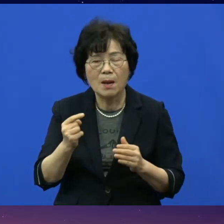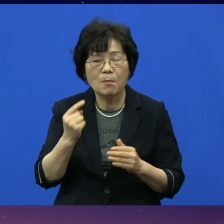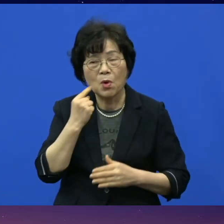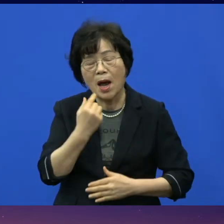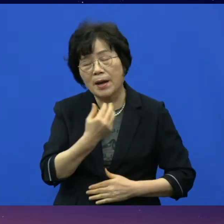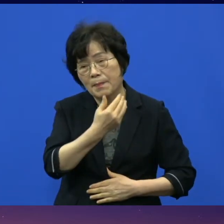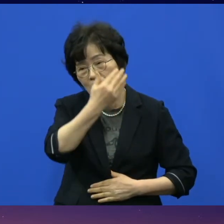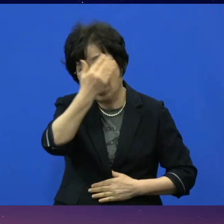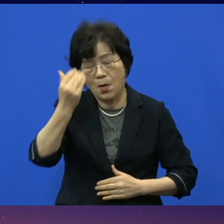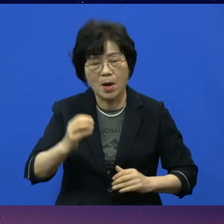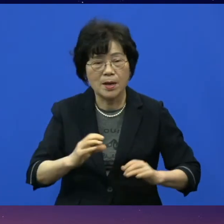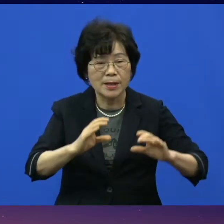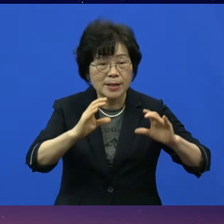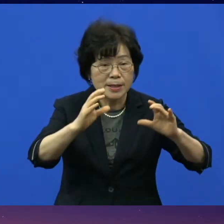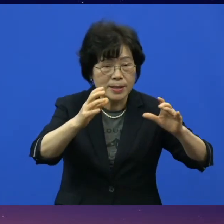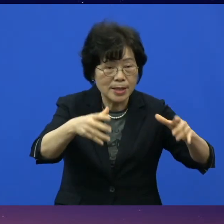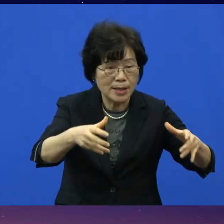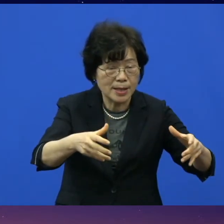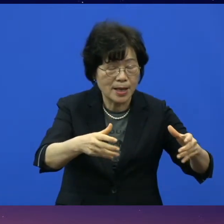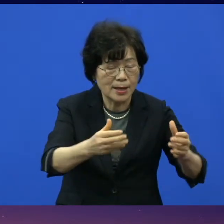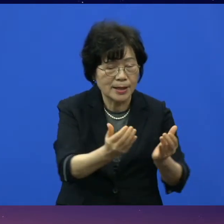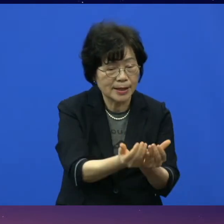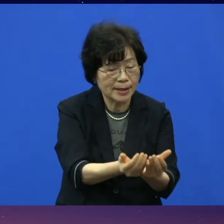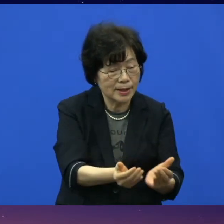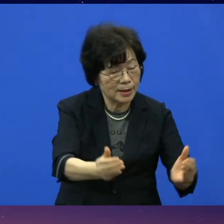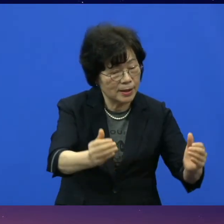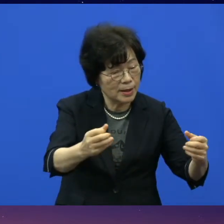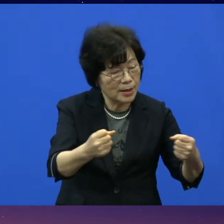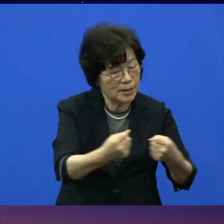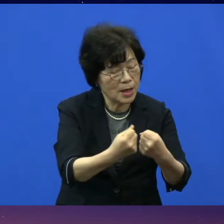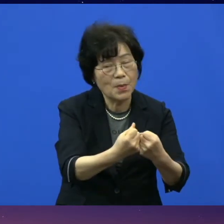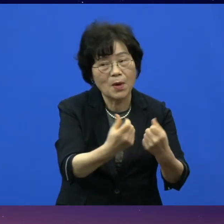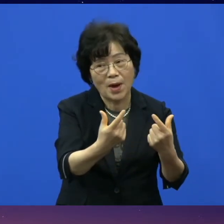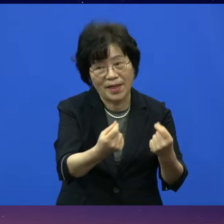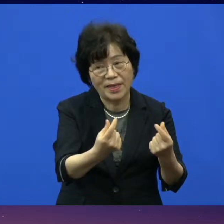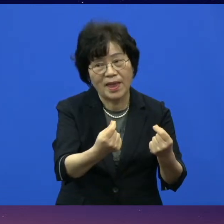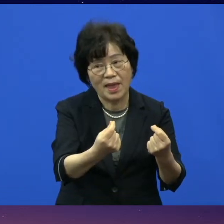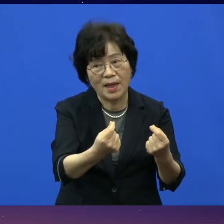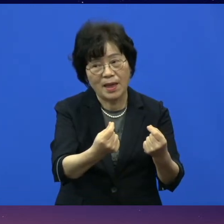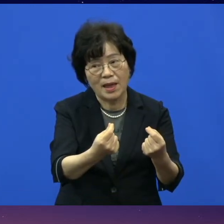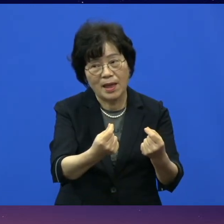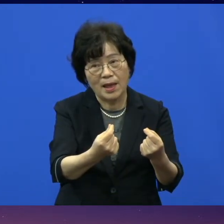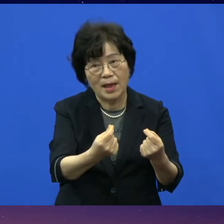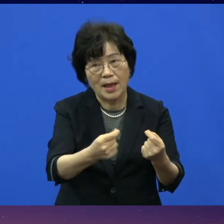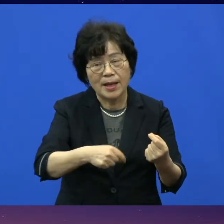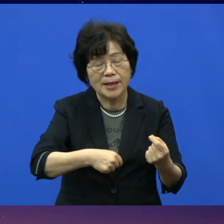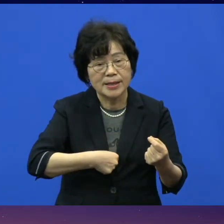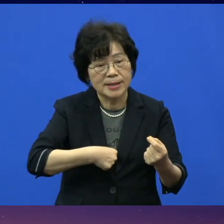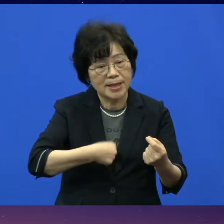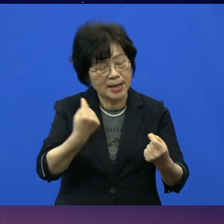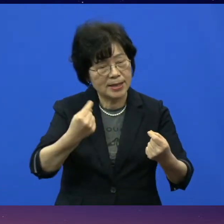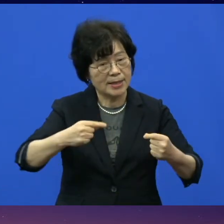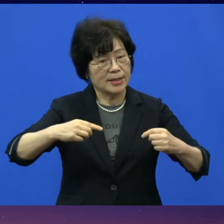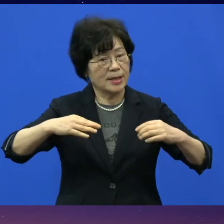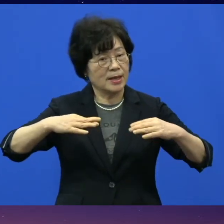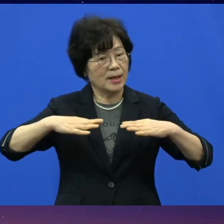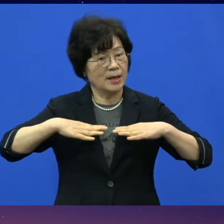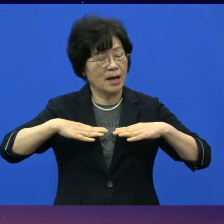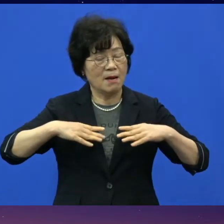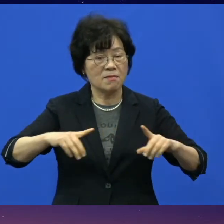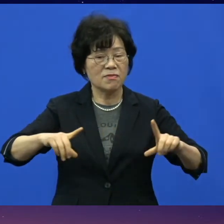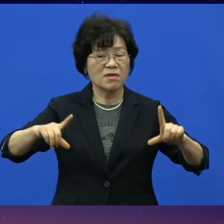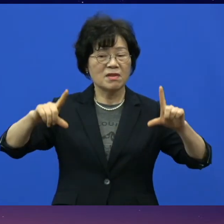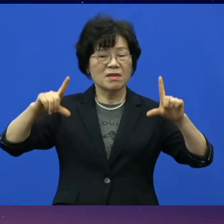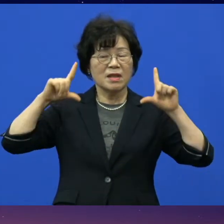사실 보면 세상은 이 그릇 싸움이에요. 예, 자기 자신을 과시하고 드러내고